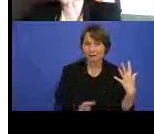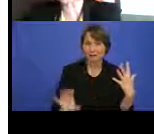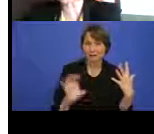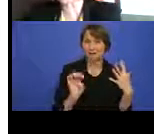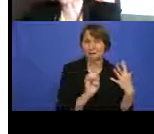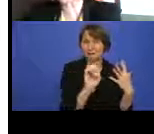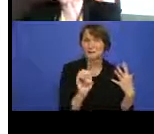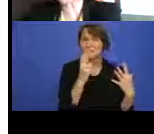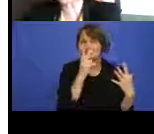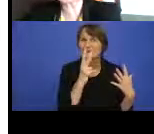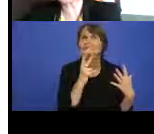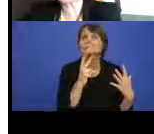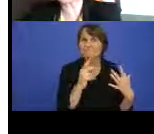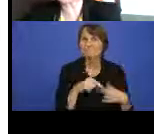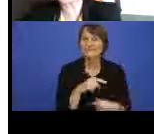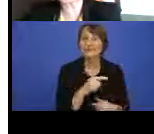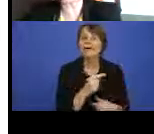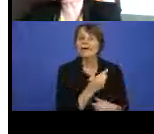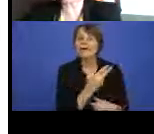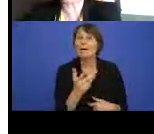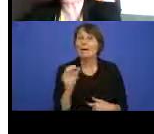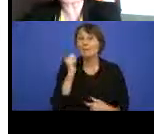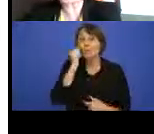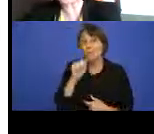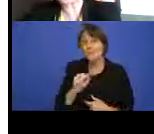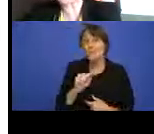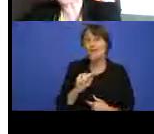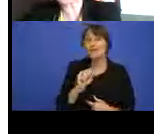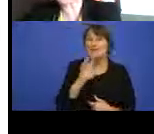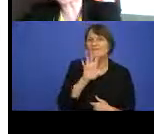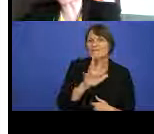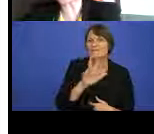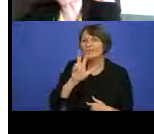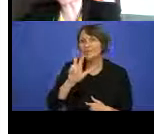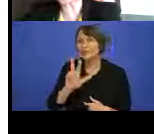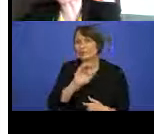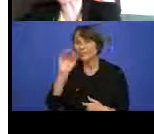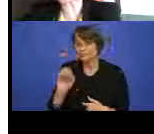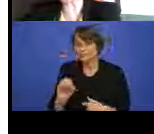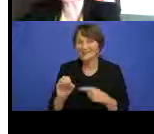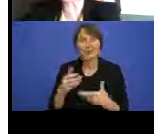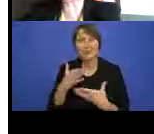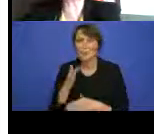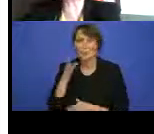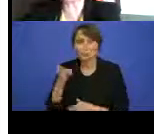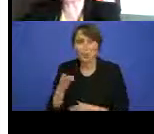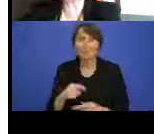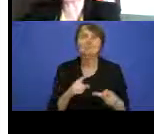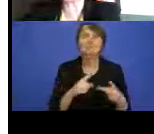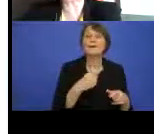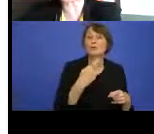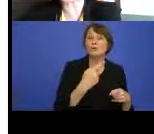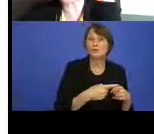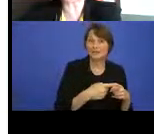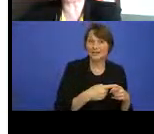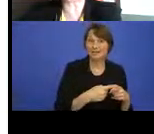la participation à l'éducation de la petite enfance est de 53% pour les Roms. En Grèce, elle est de